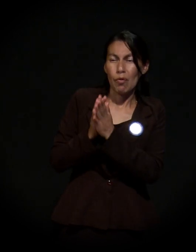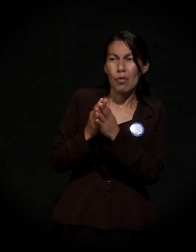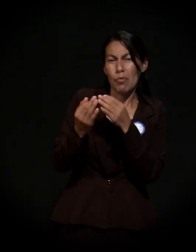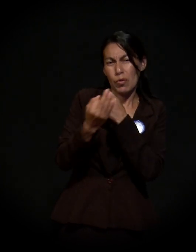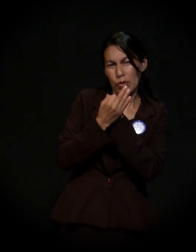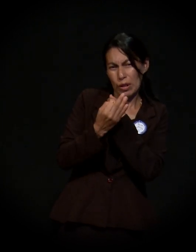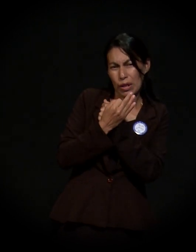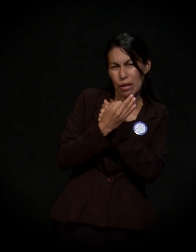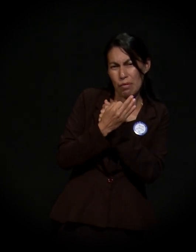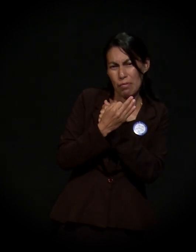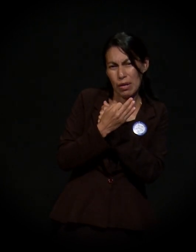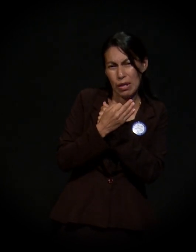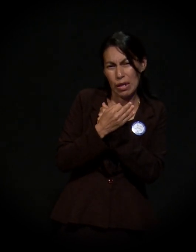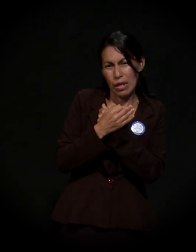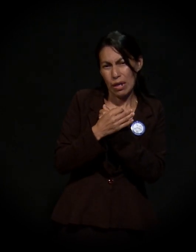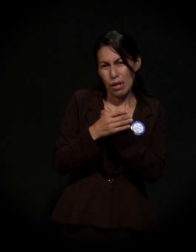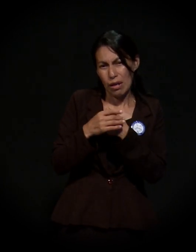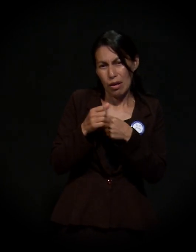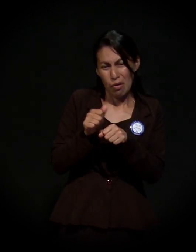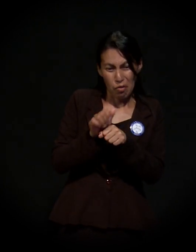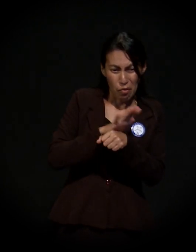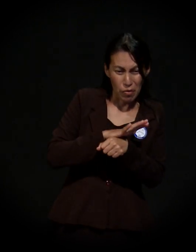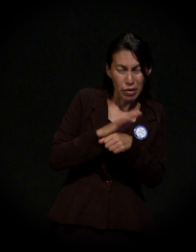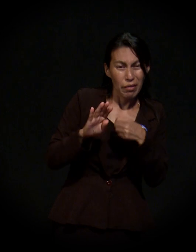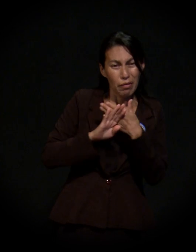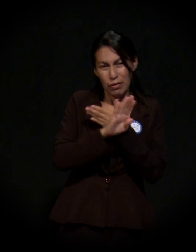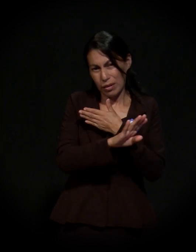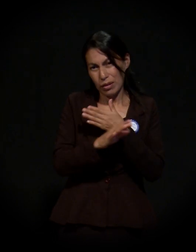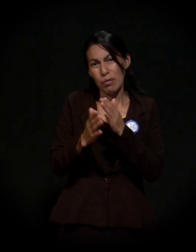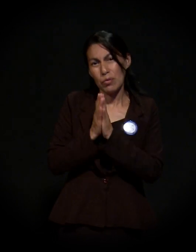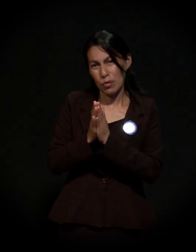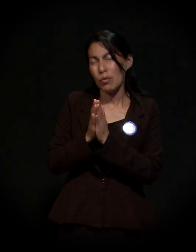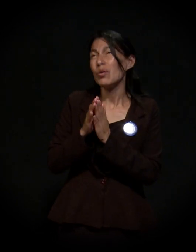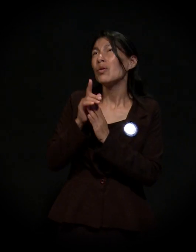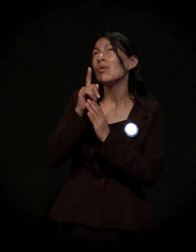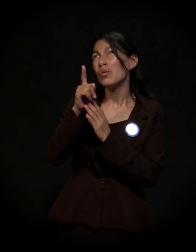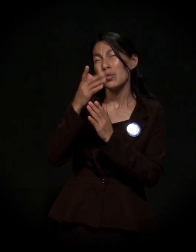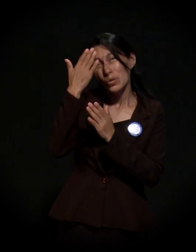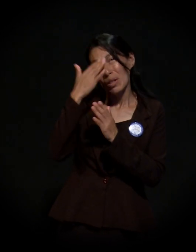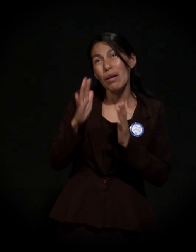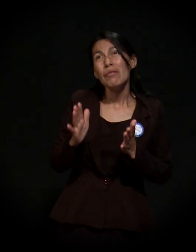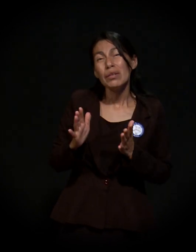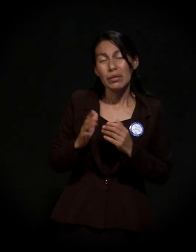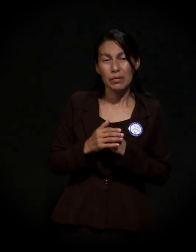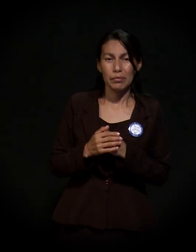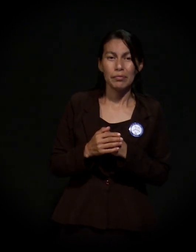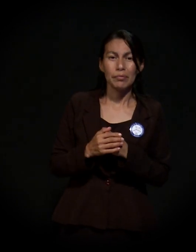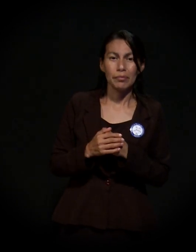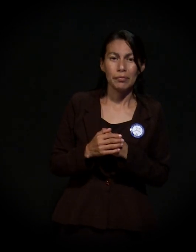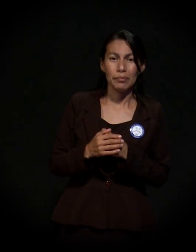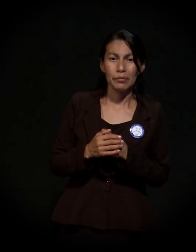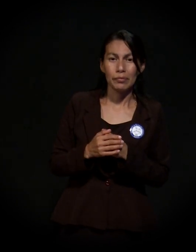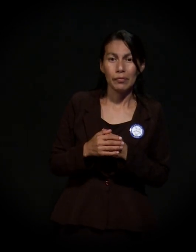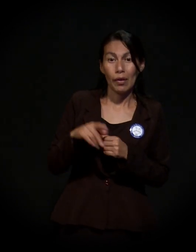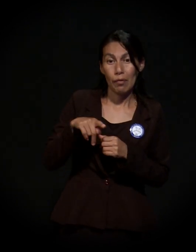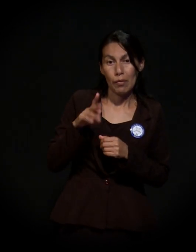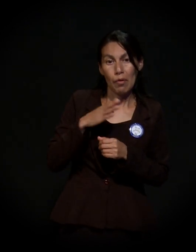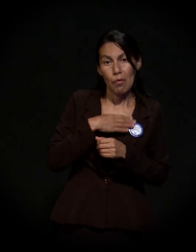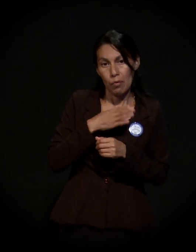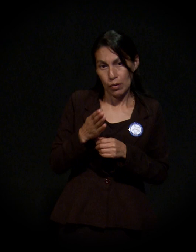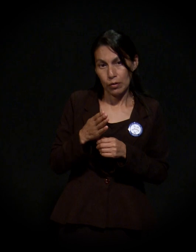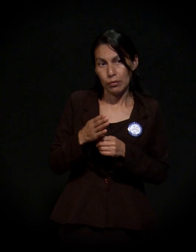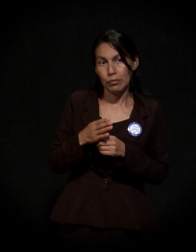plaga. Y pues Dios sabe, ¿verdad? Lo que Él hace. Pero bueno, si